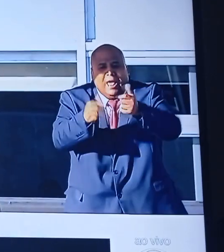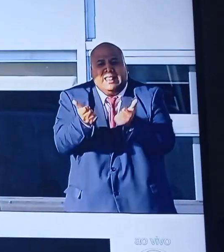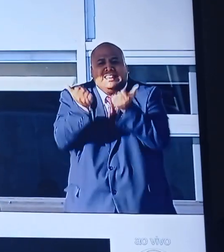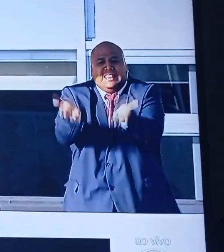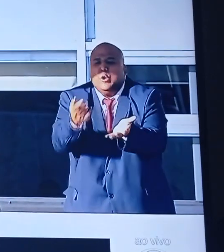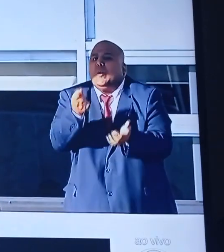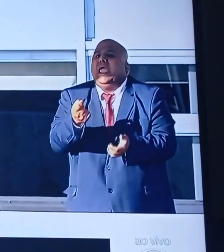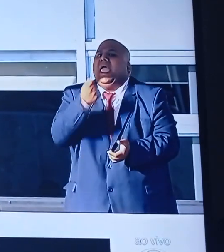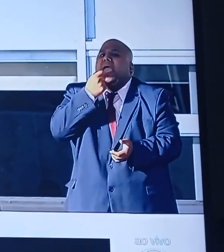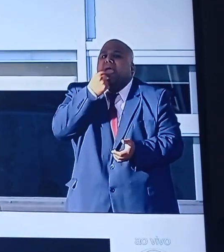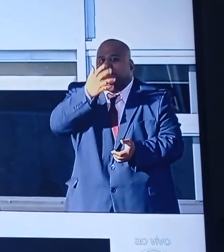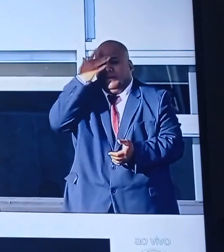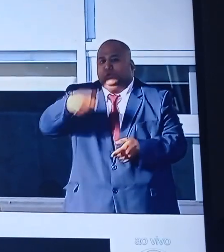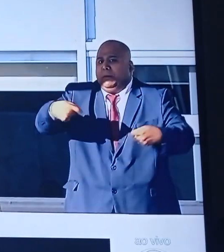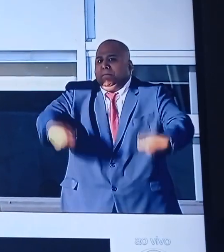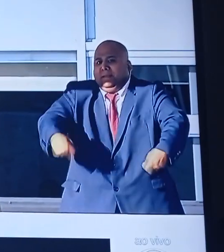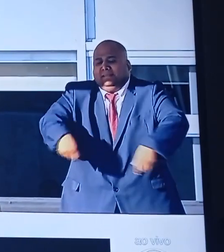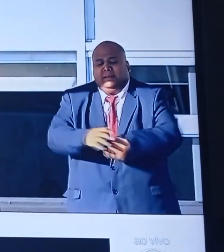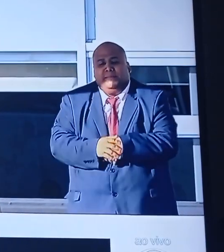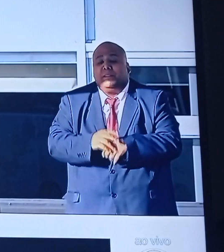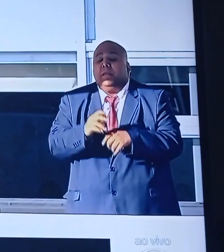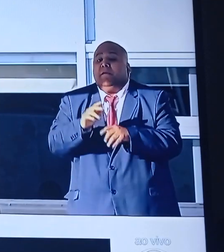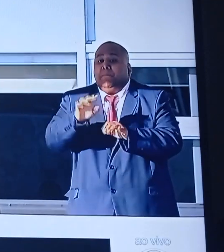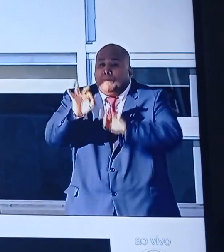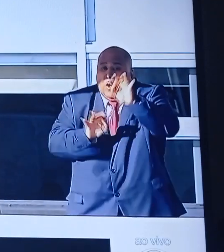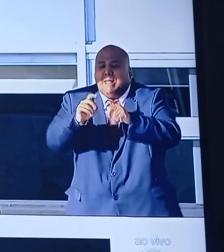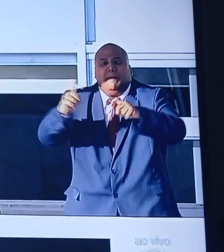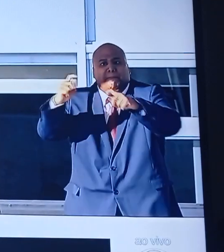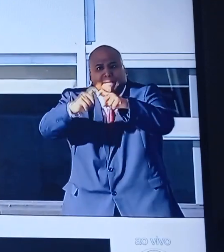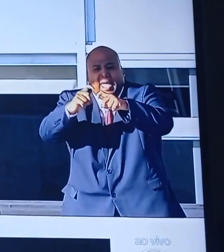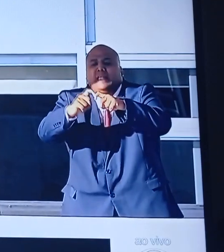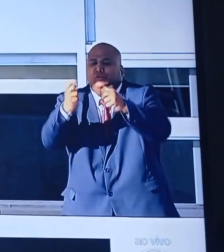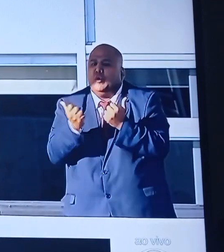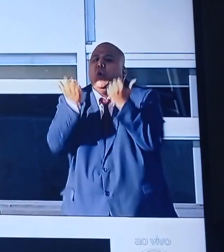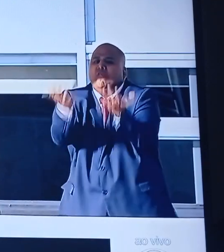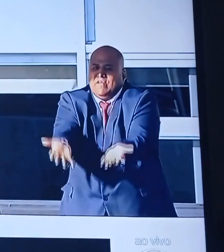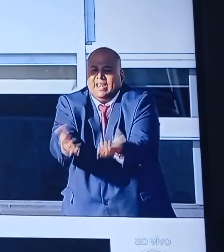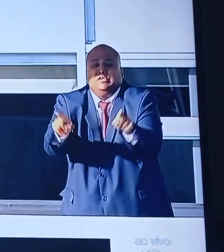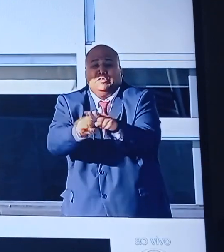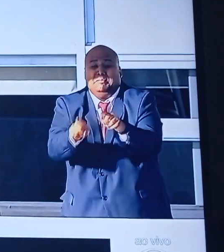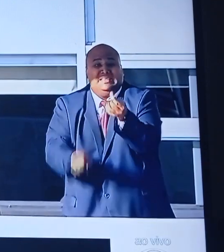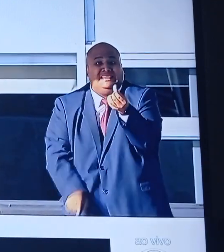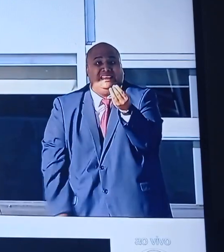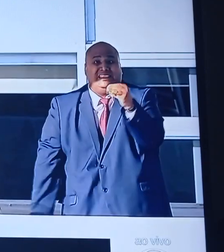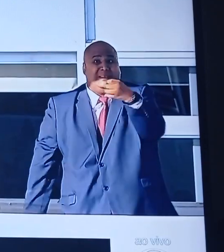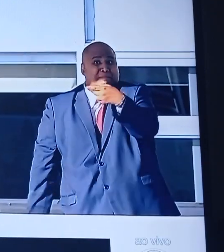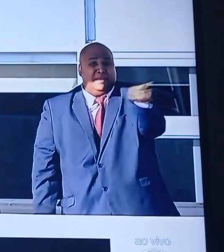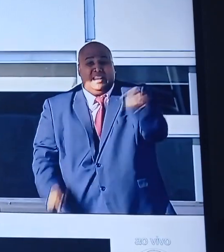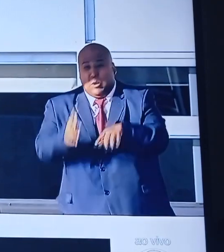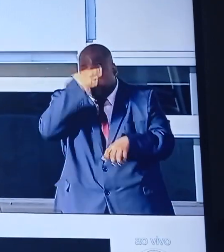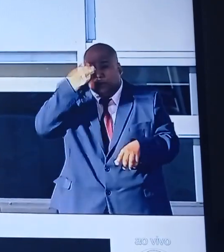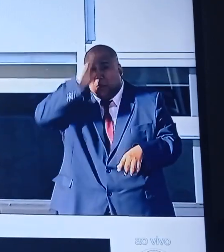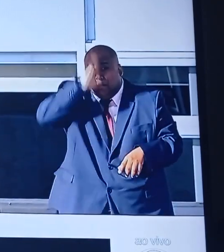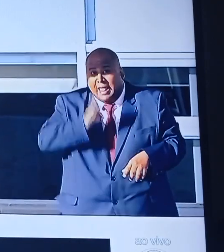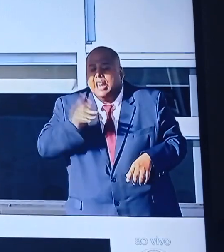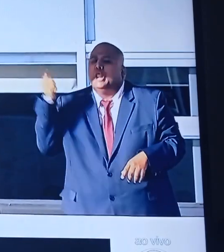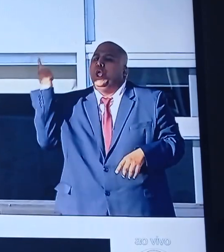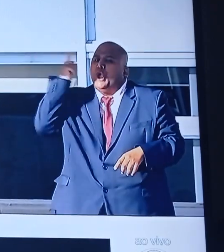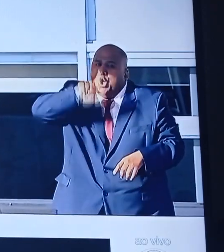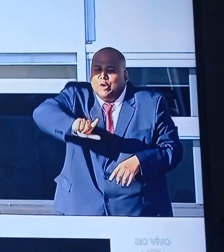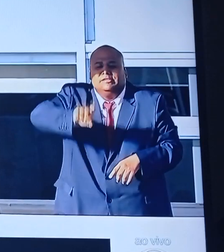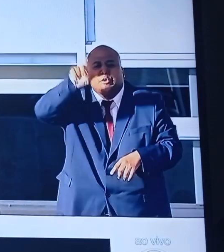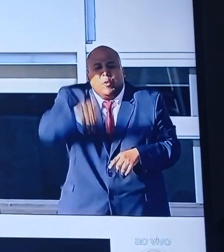mais precisava e o Mais Médicos, que levou atendimento a cerca de 60 milhões de brasileiros e brasileiras